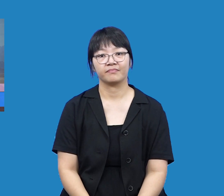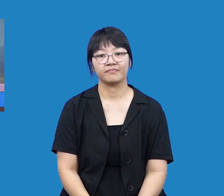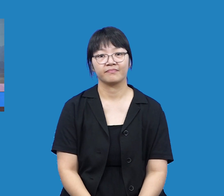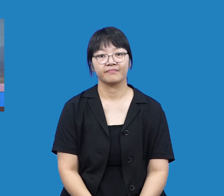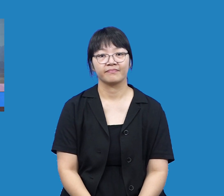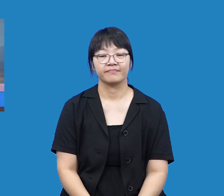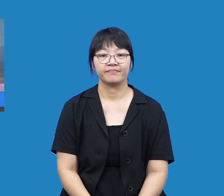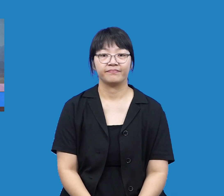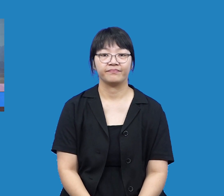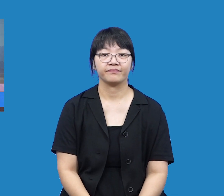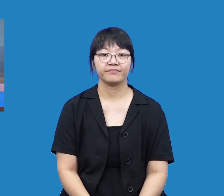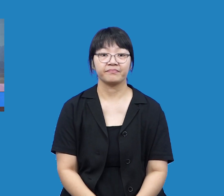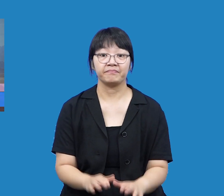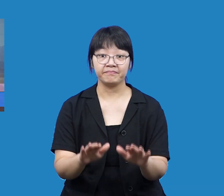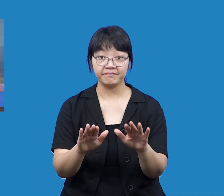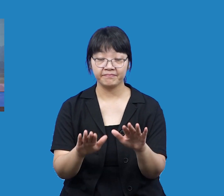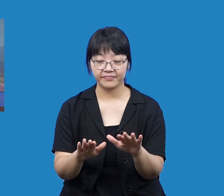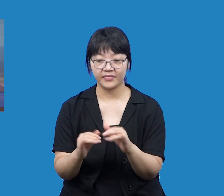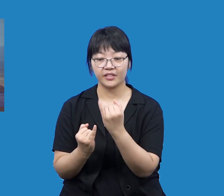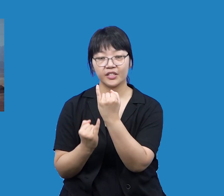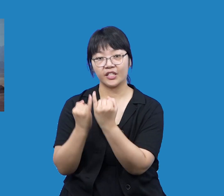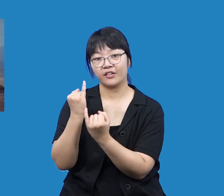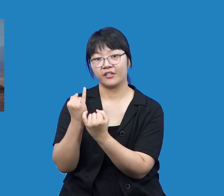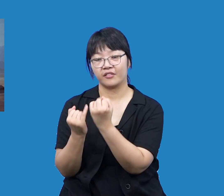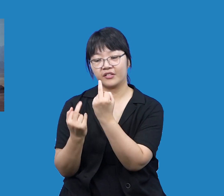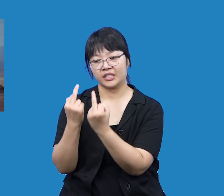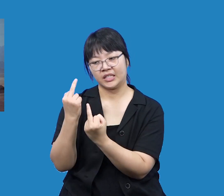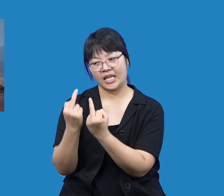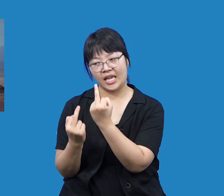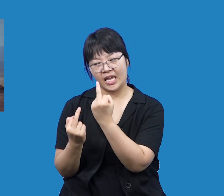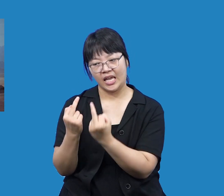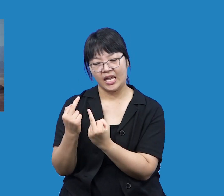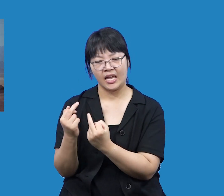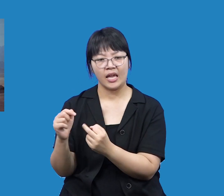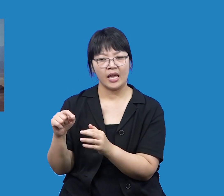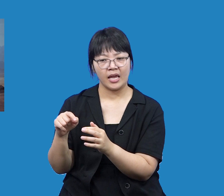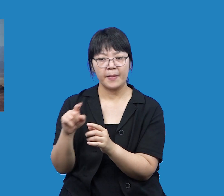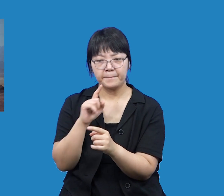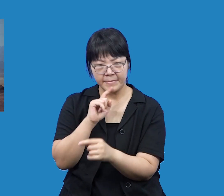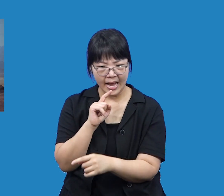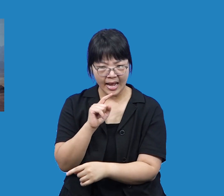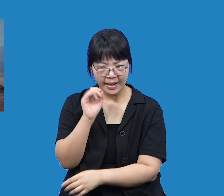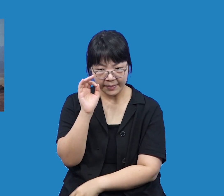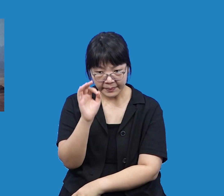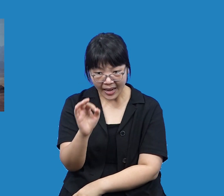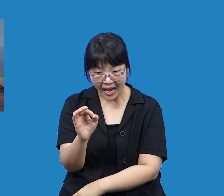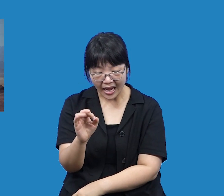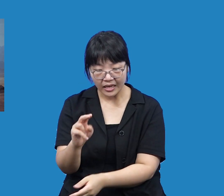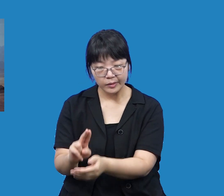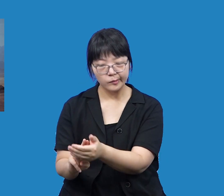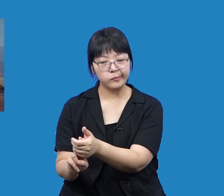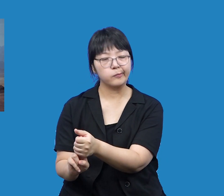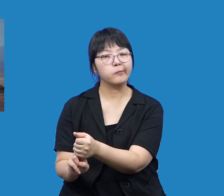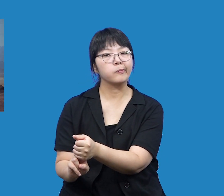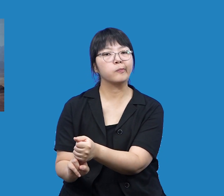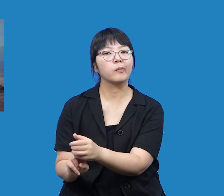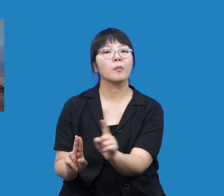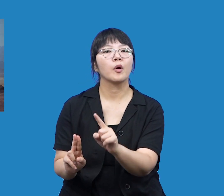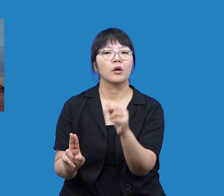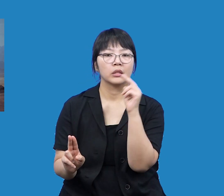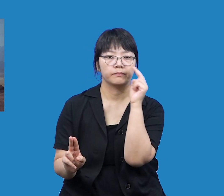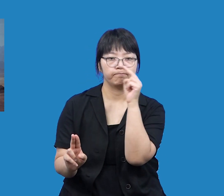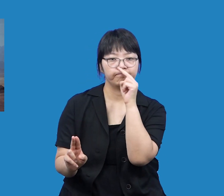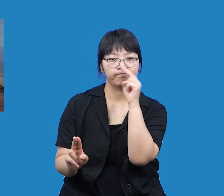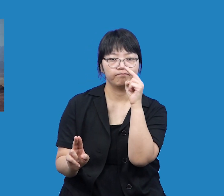네, 여기 형제들의 어떤 질투의식 혹은 시기심이 그 밑바탕에서